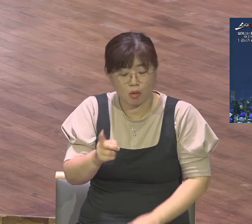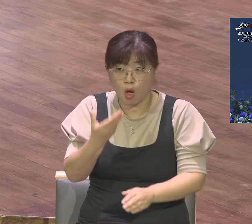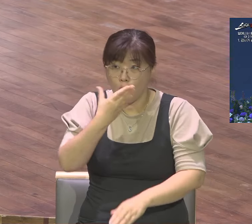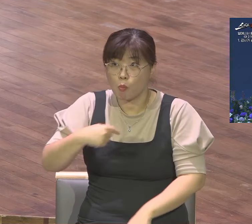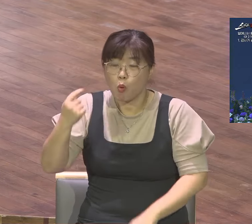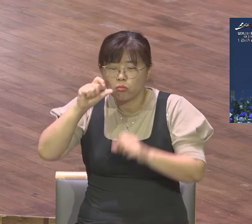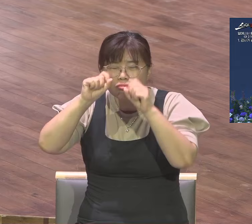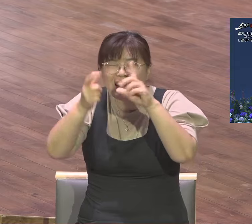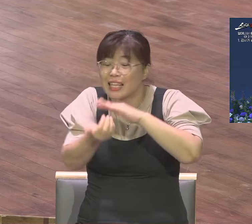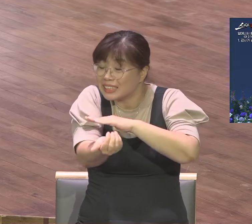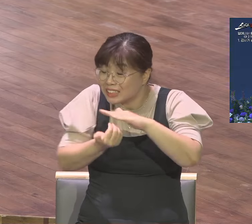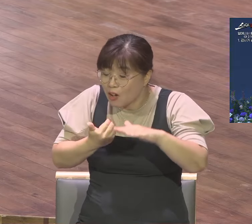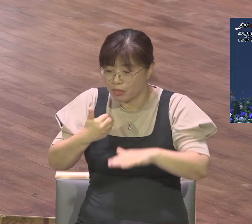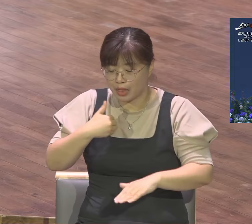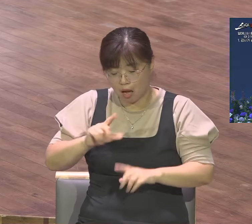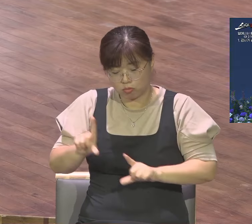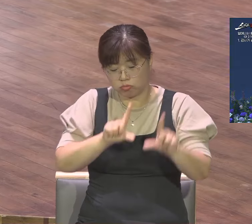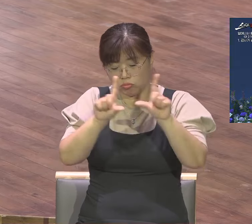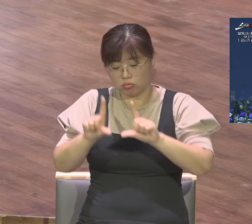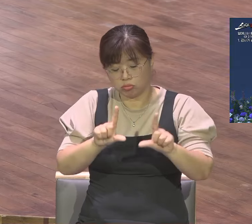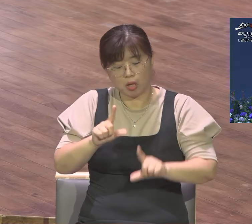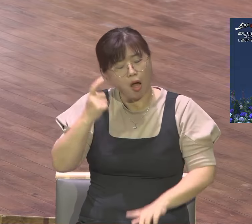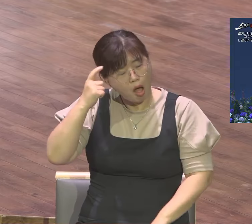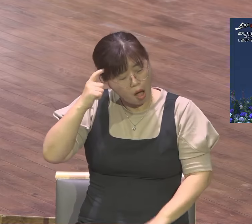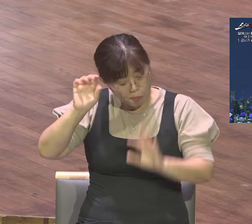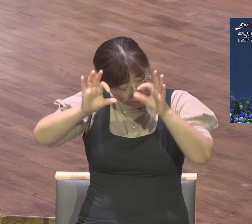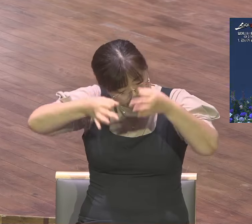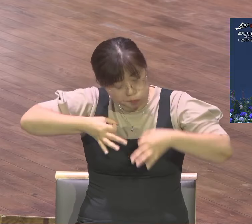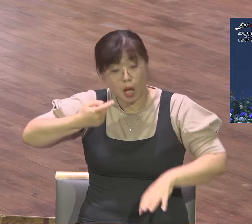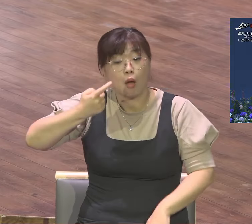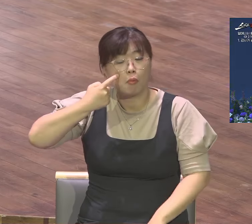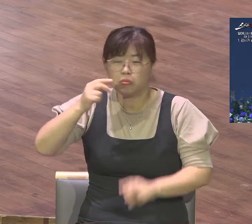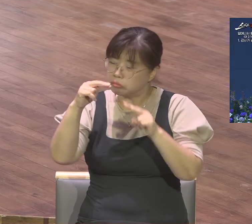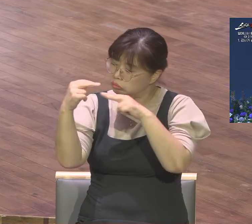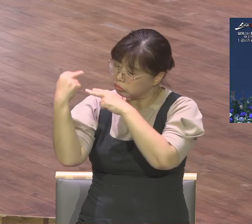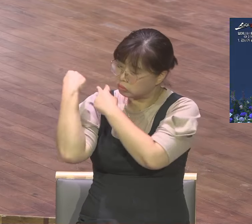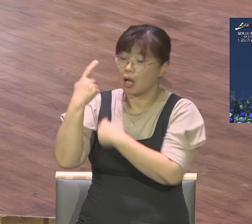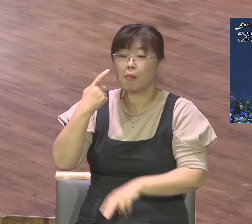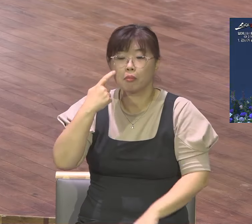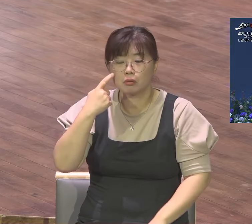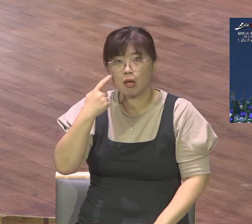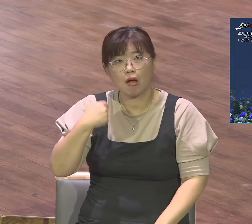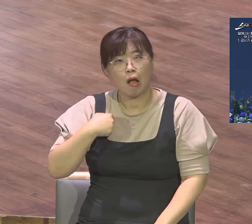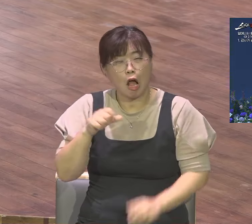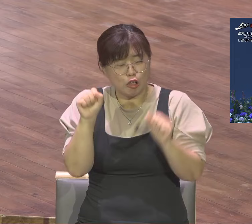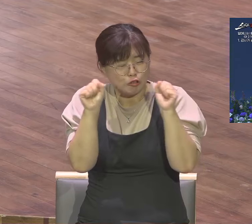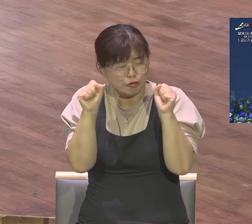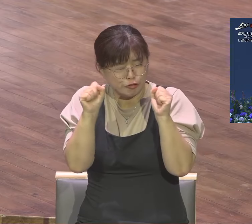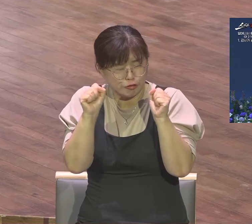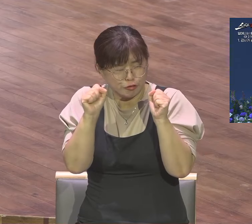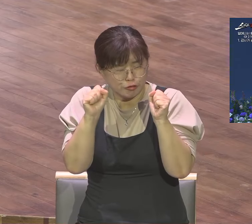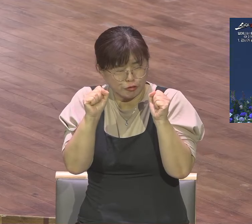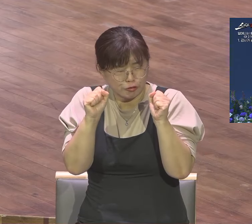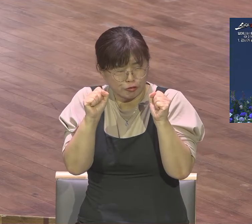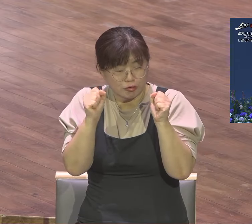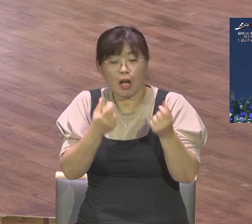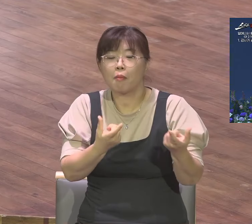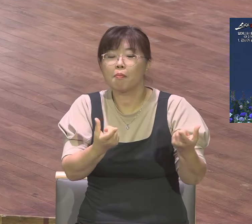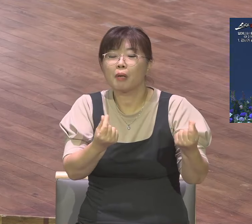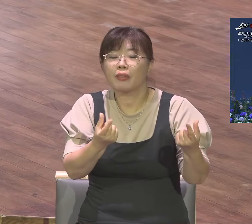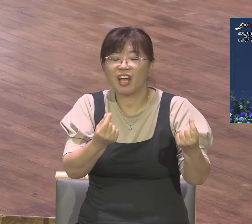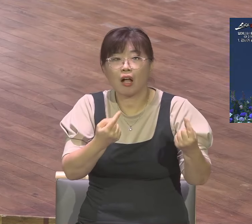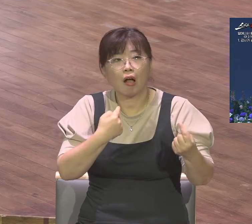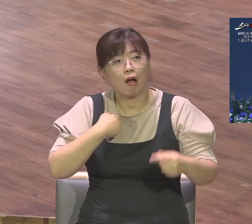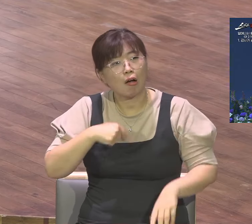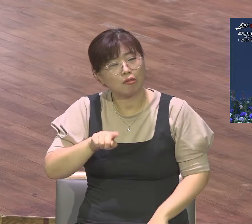전에 정말 추운 겨울 같았잖아요. 그러나 주님 만난 후에 봄과 같이 꽃이 피고 새가 노래하고